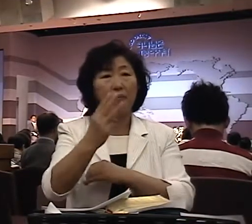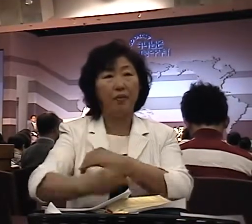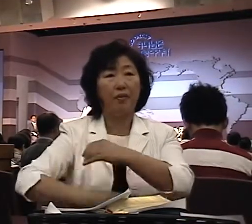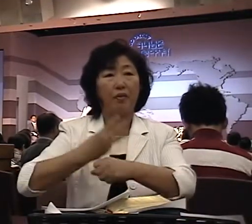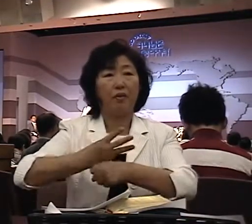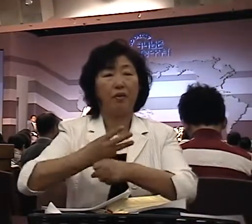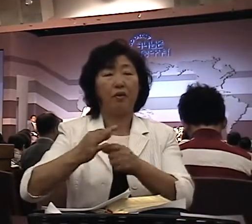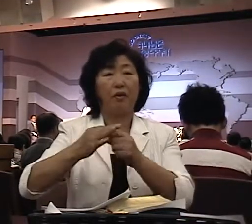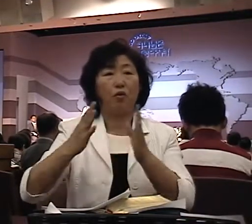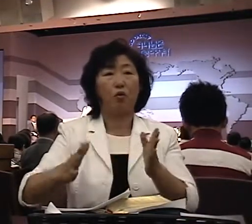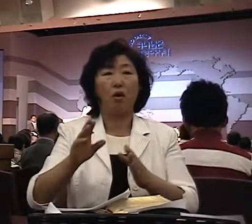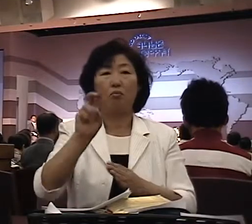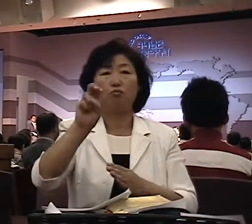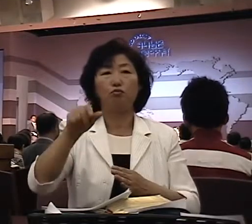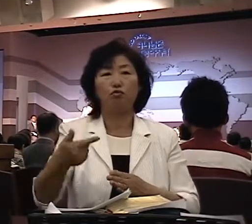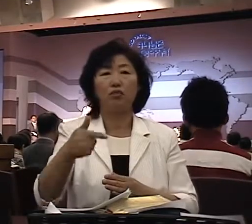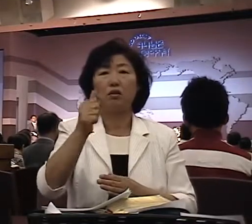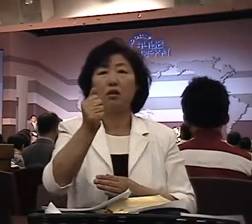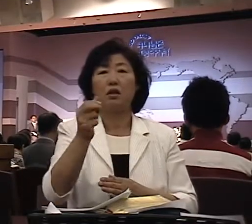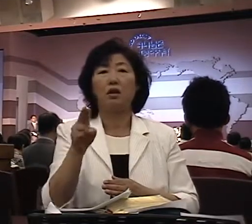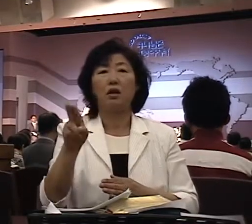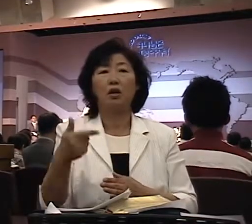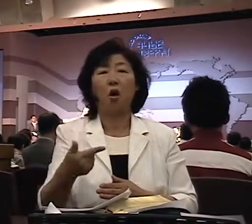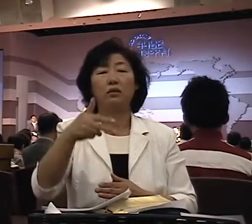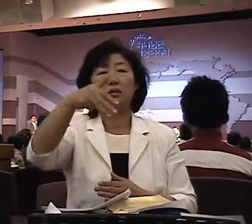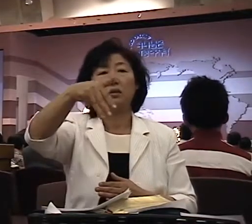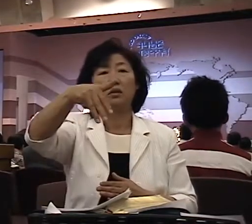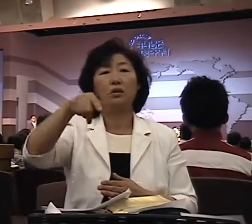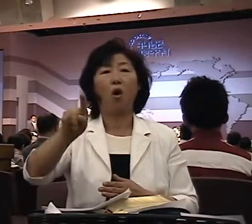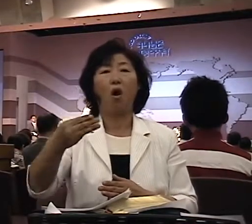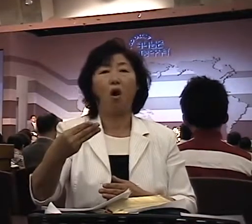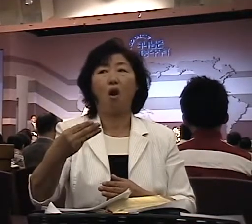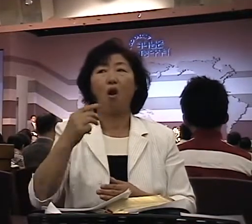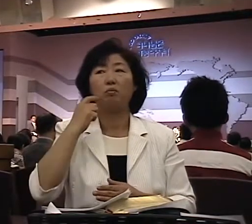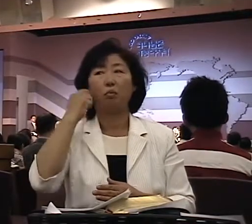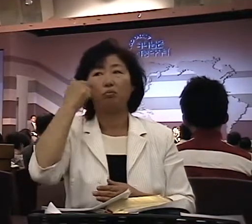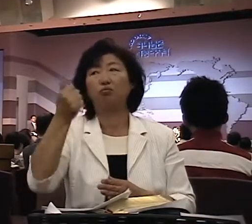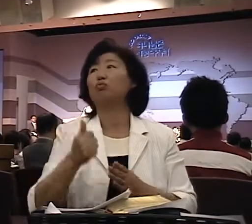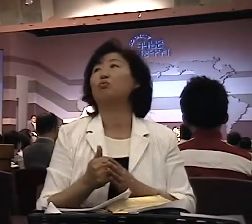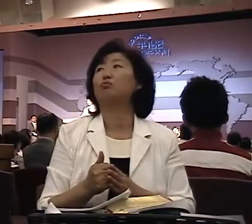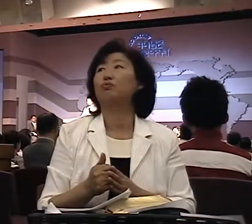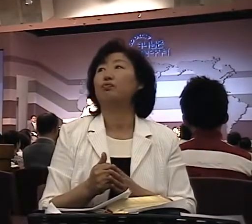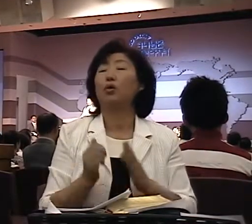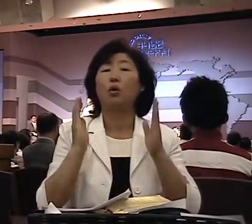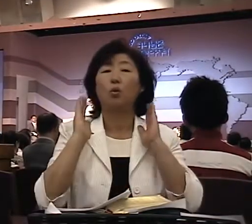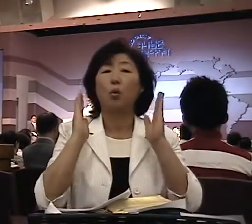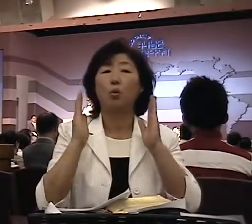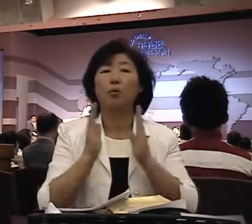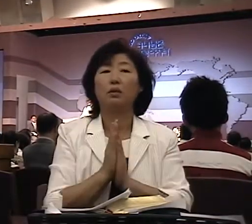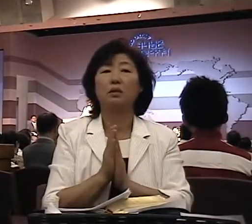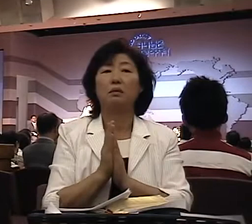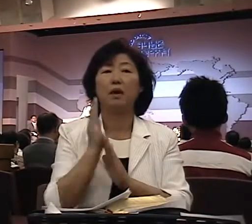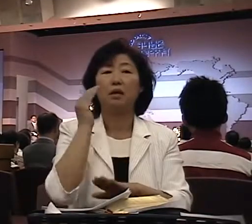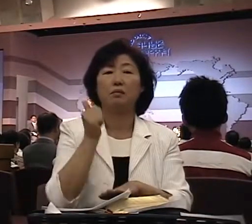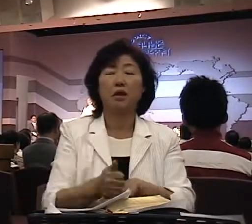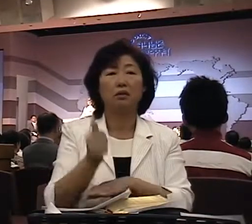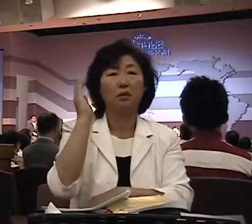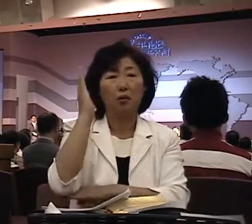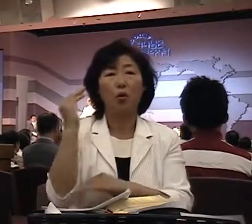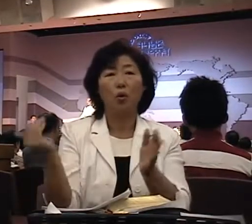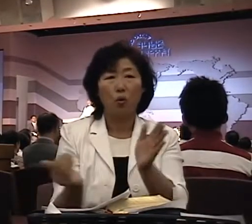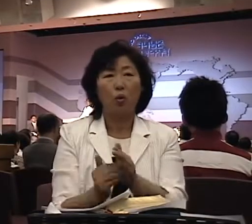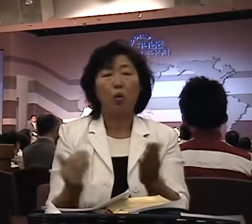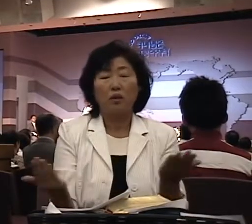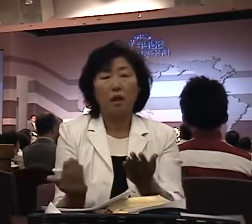고등부를 섬겨주신 문현철 목사님 오늘 이제 우리 교육부에서 고별 설교를 하시고 이제